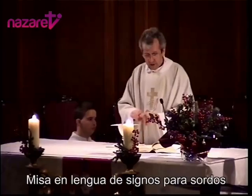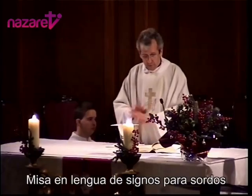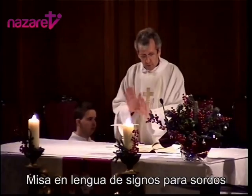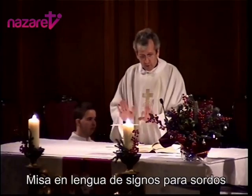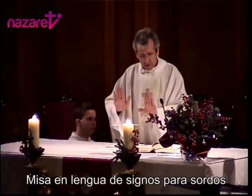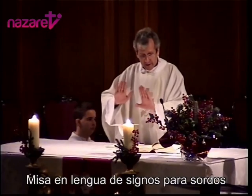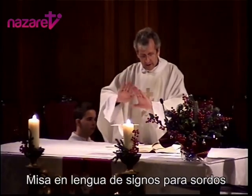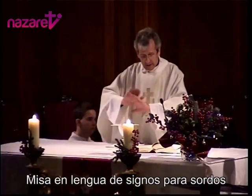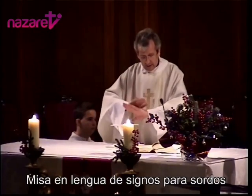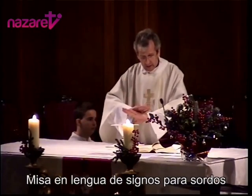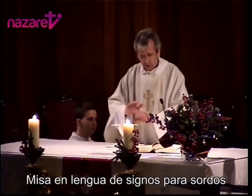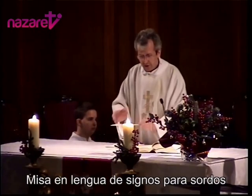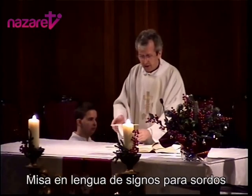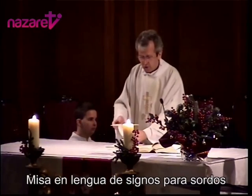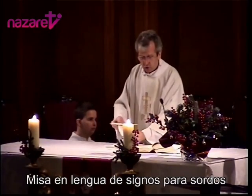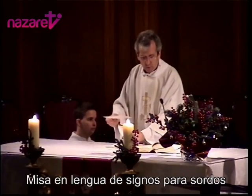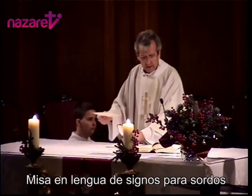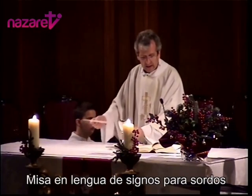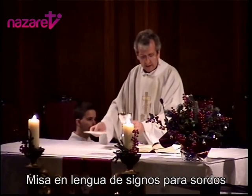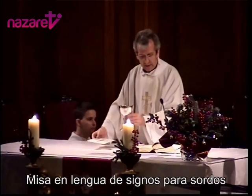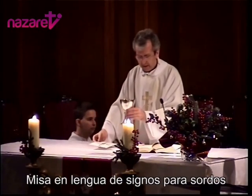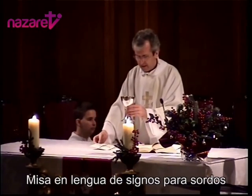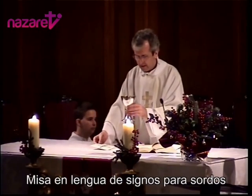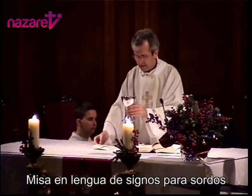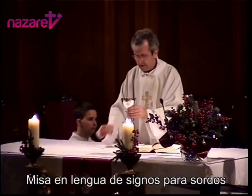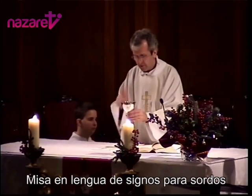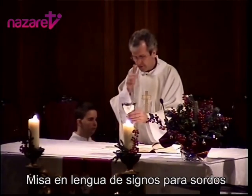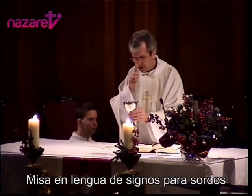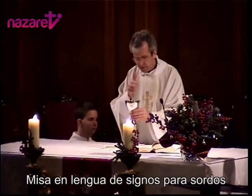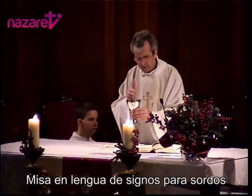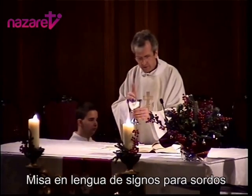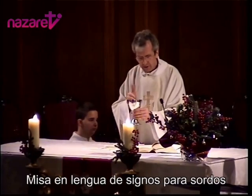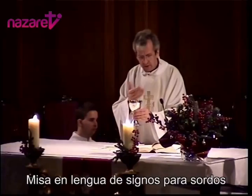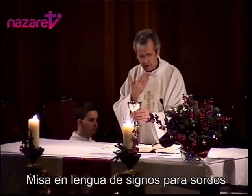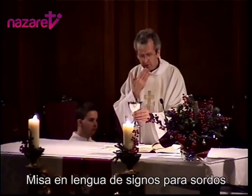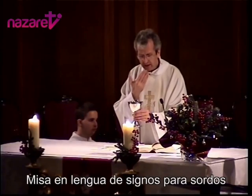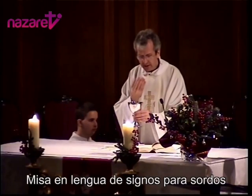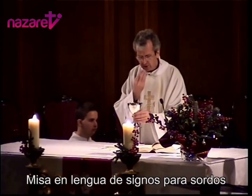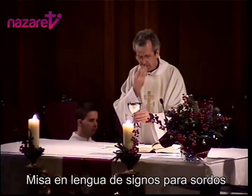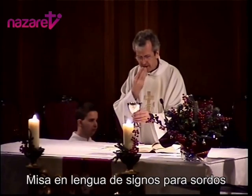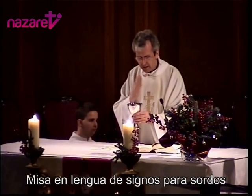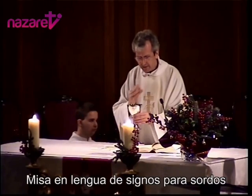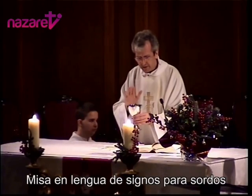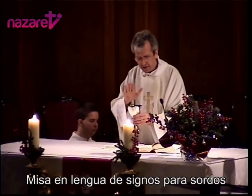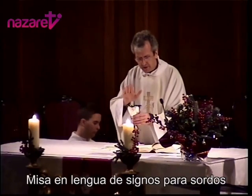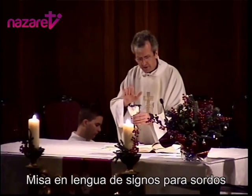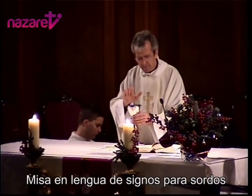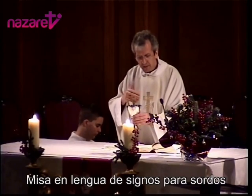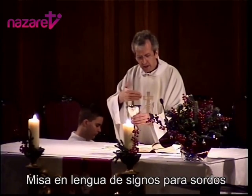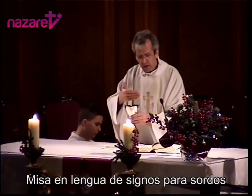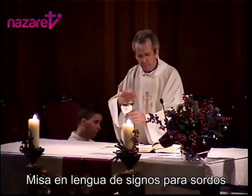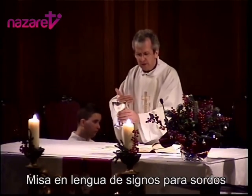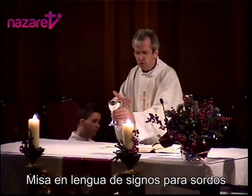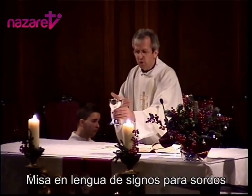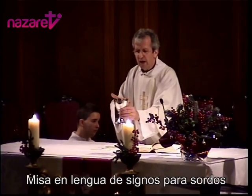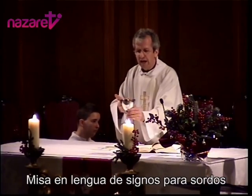Del mismo modo, aquella noche tomó el cáliz lleno de vino, te dio gracias con la plegaria de bendición